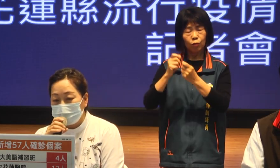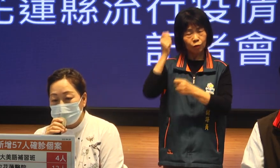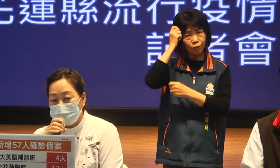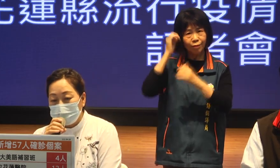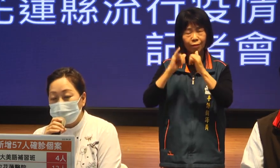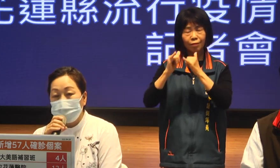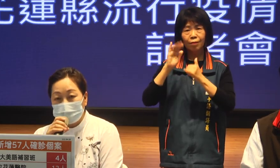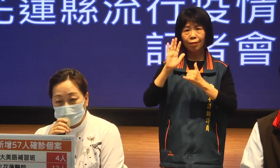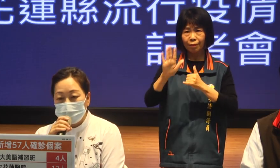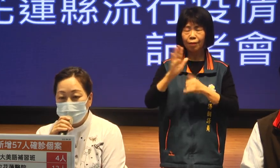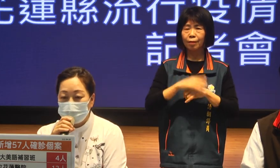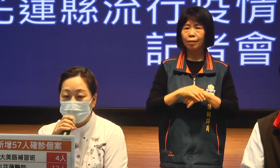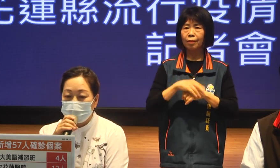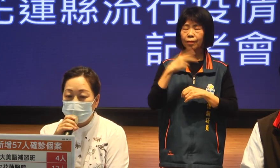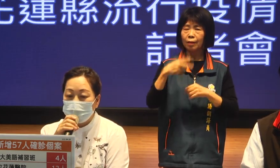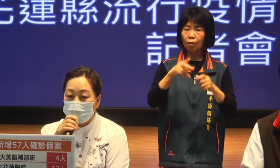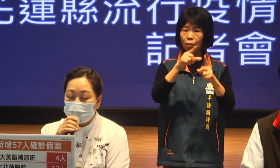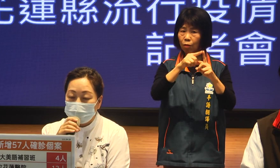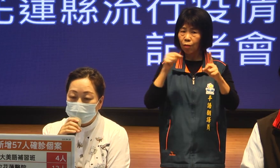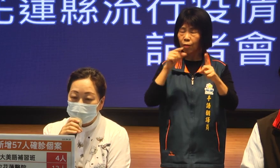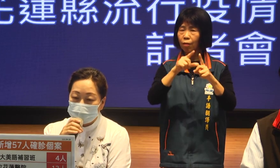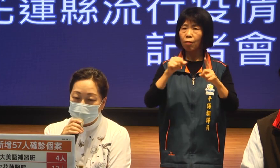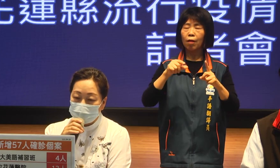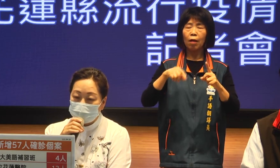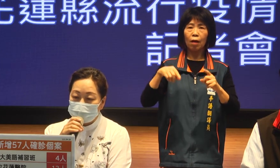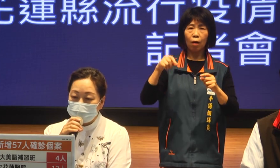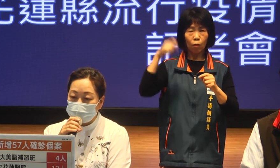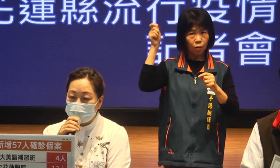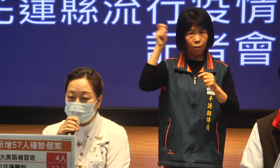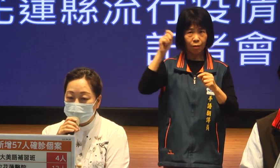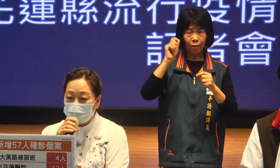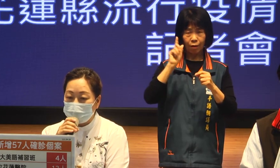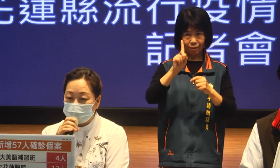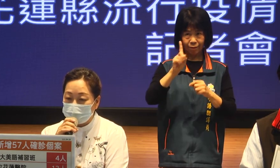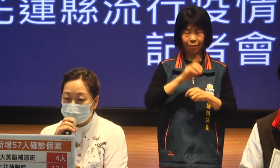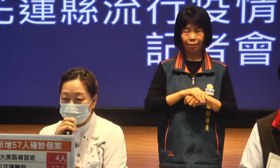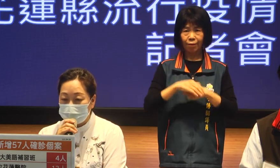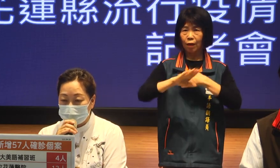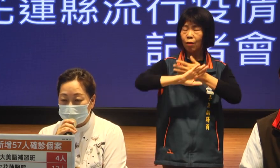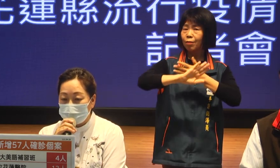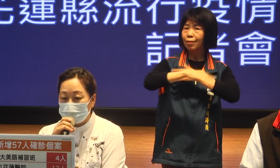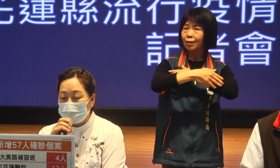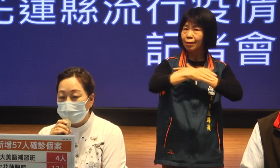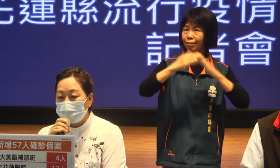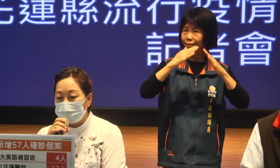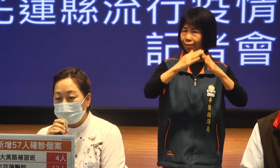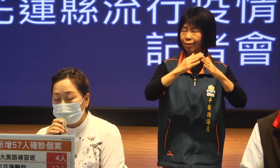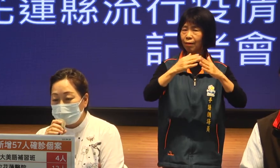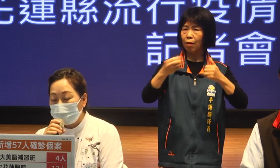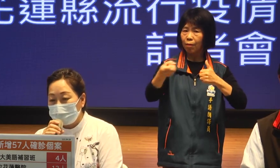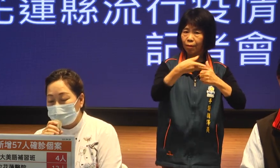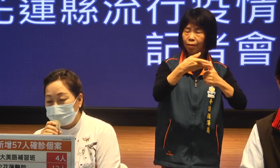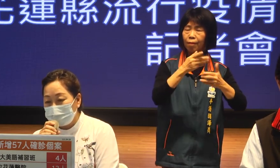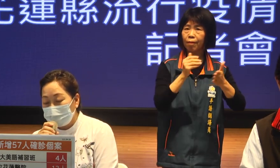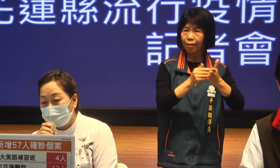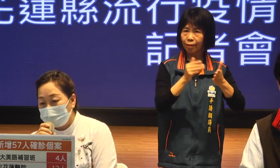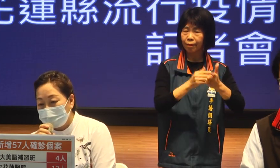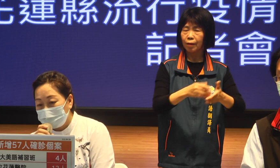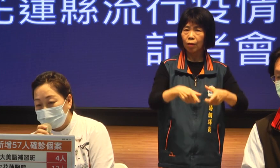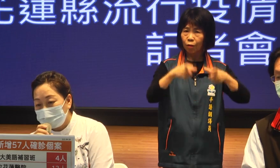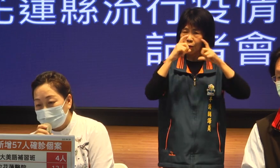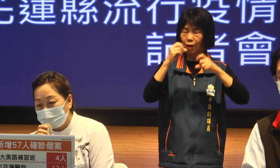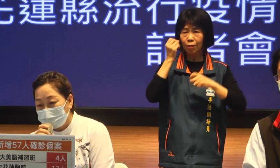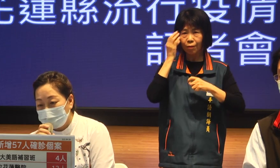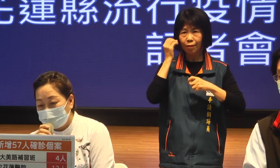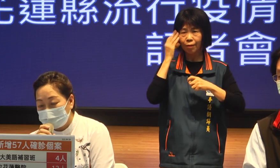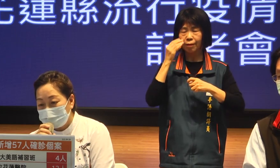部分也有导游的部分那另外在外县市的确诊，然后这个在花莲这个矿列